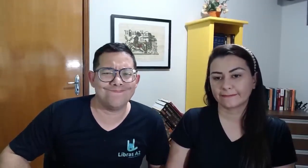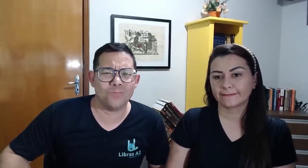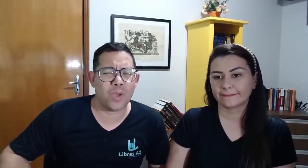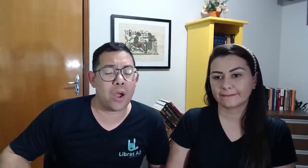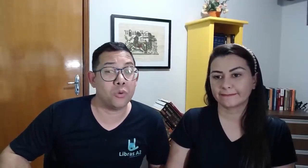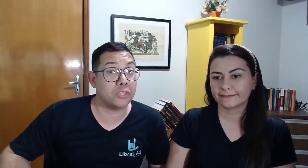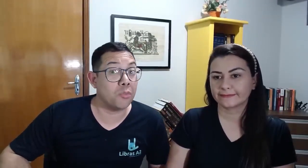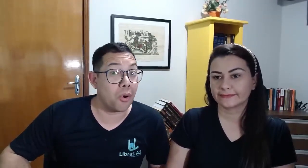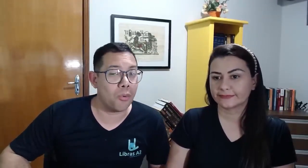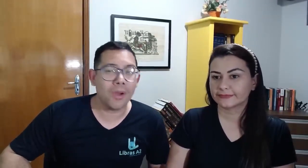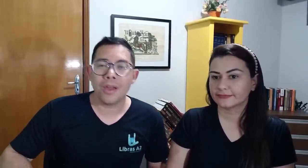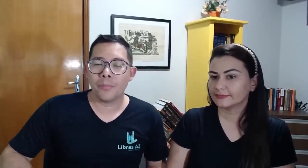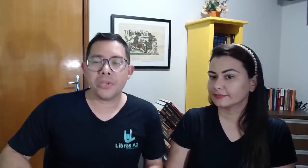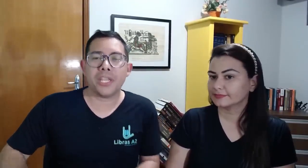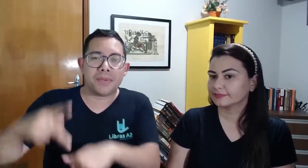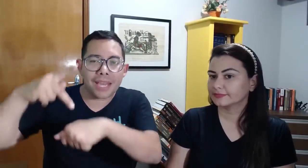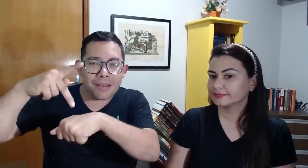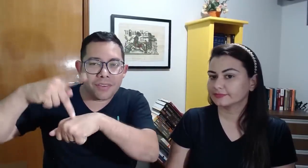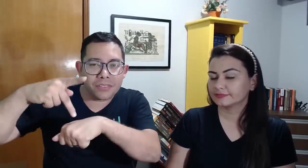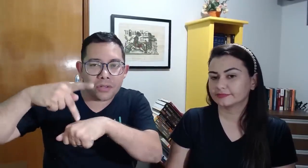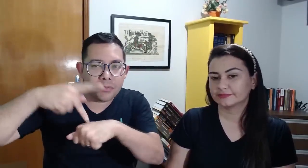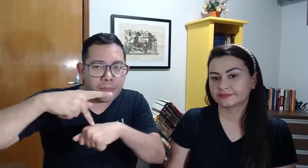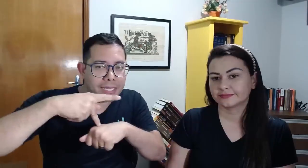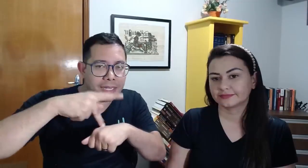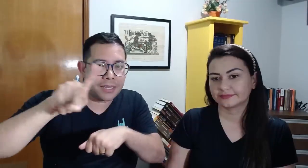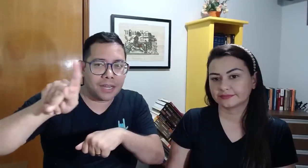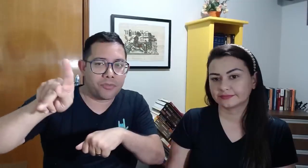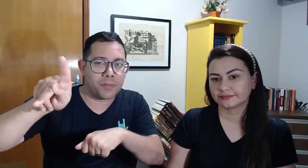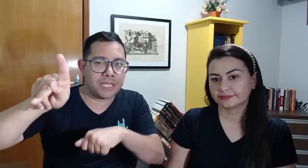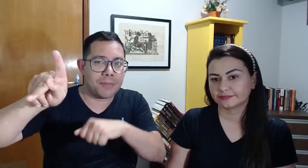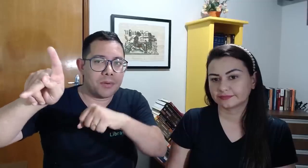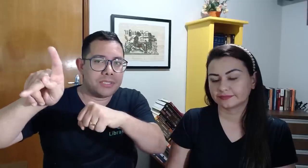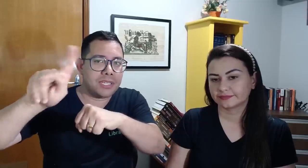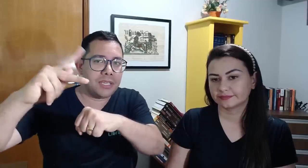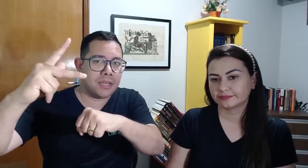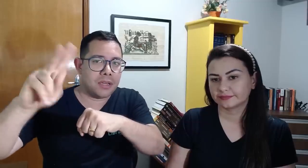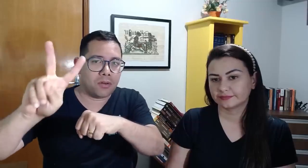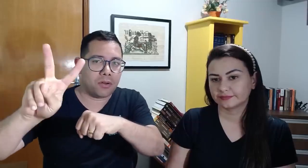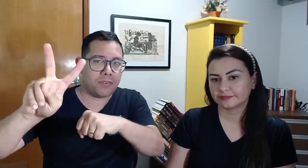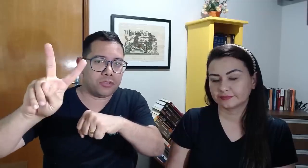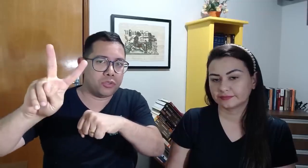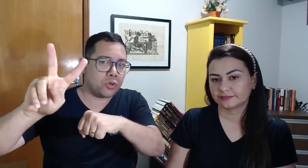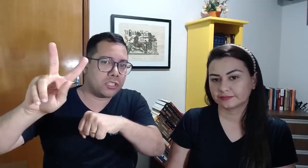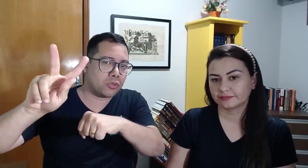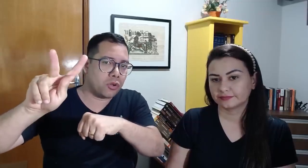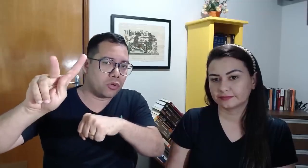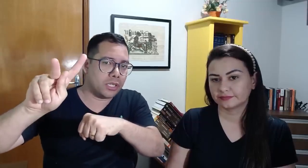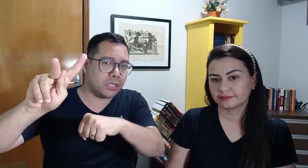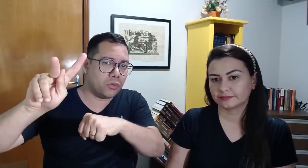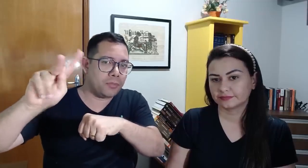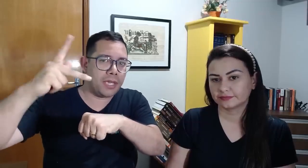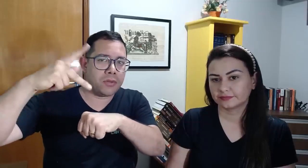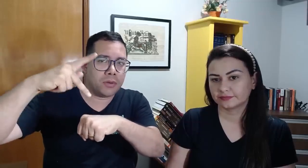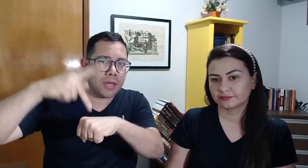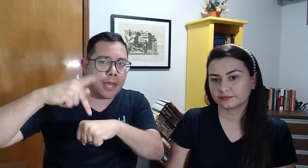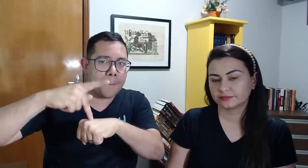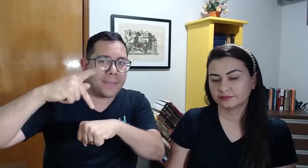não é algo tão bom. Por quê? Porque ela faz sinal de pedra. A forma da mão assim, ó, faz o 2, coloca o dedão no meio,